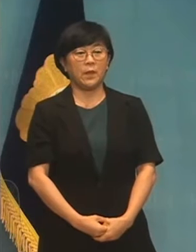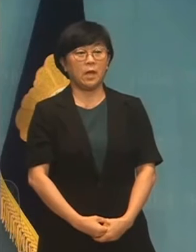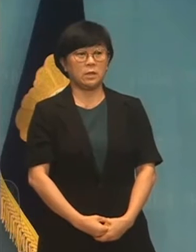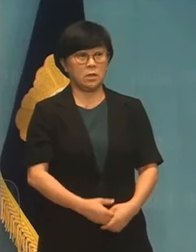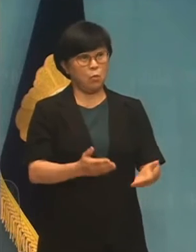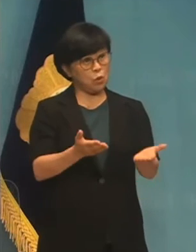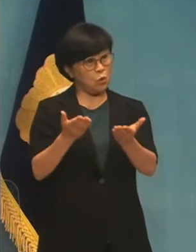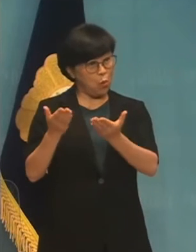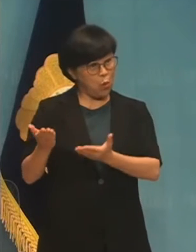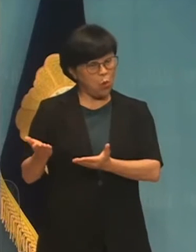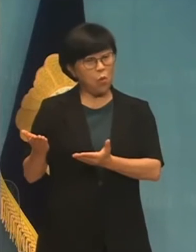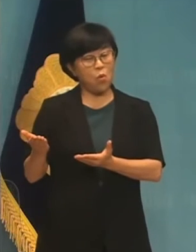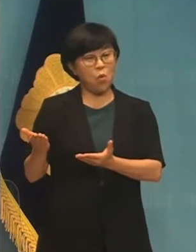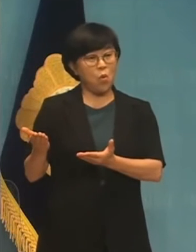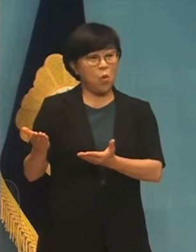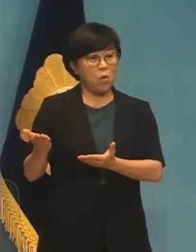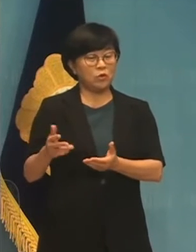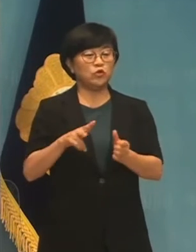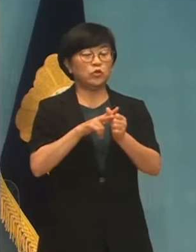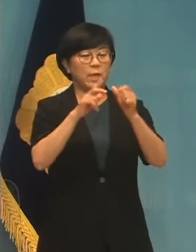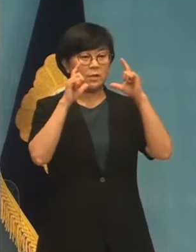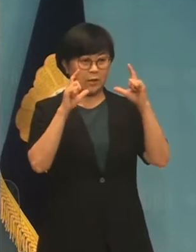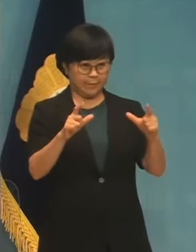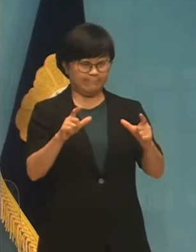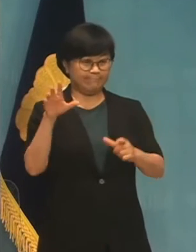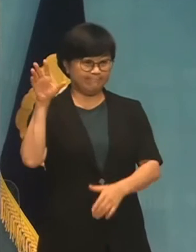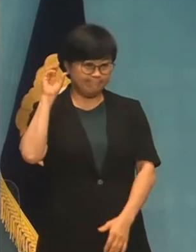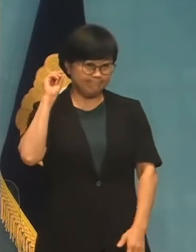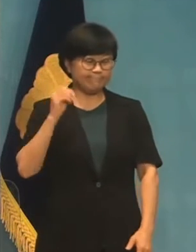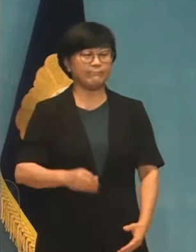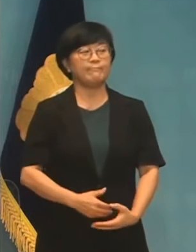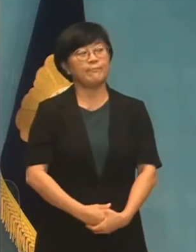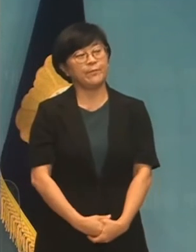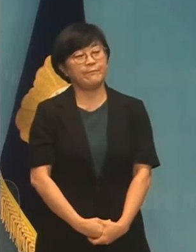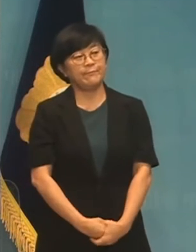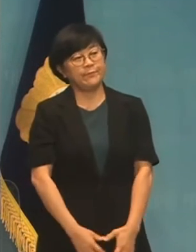전 의원님 모시고 출마 선언 듣도록 하겠습니다.